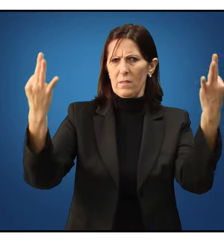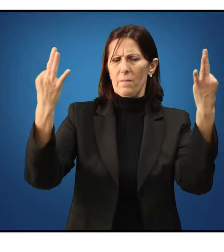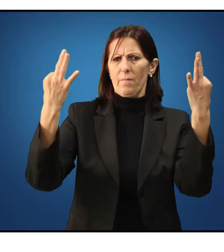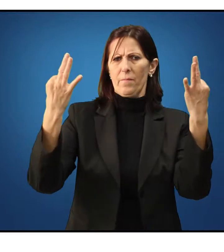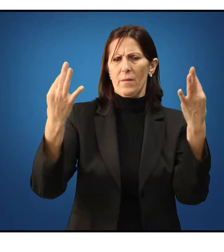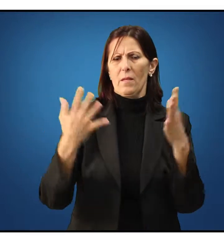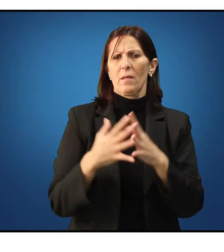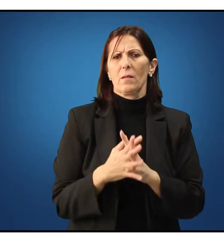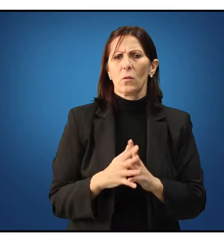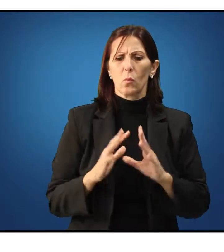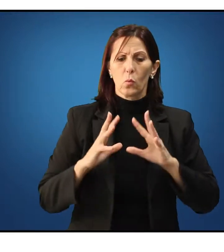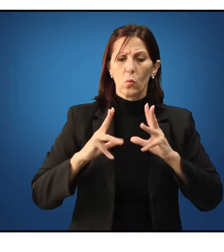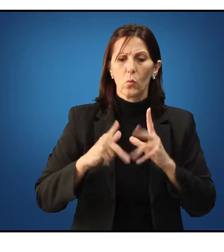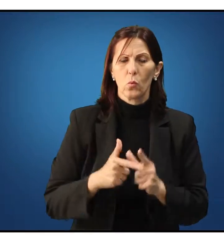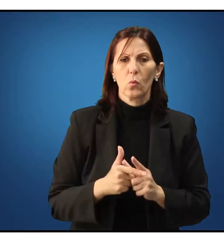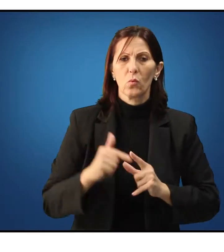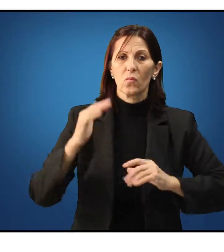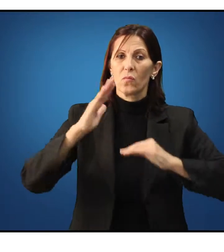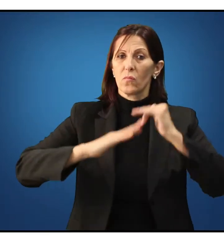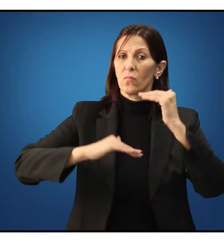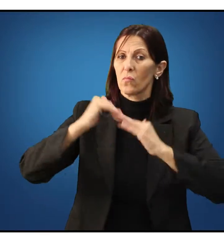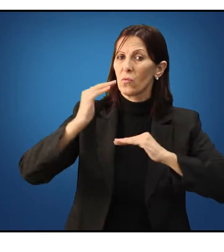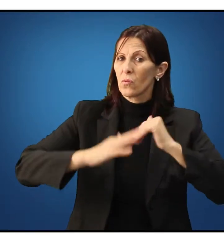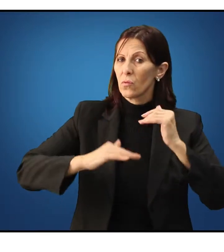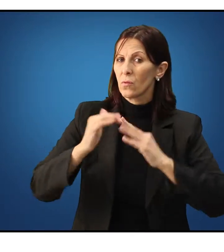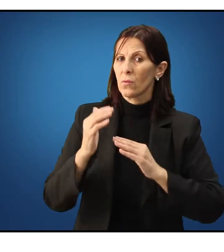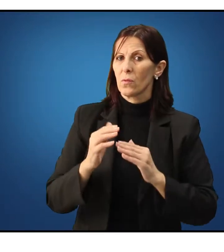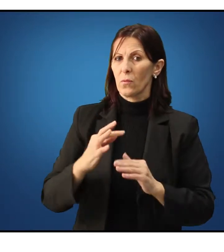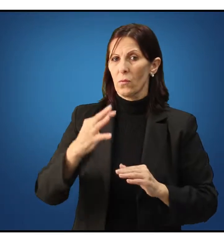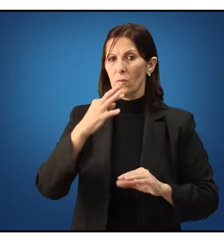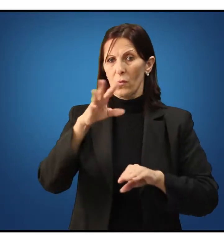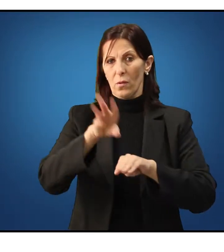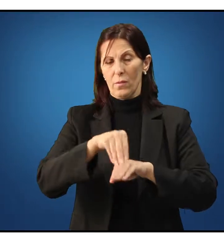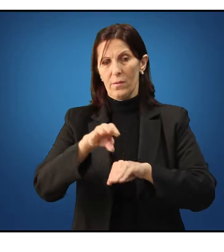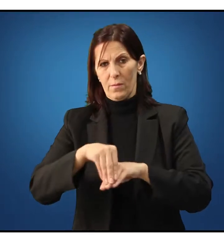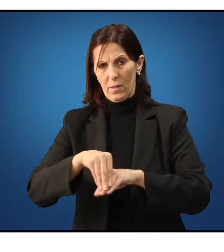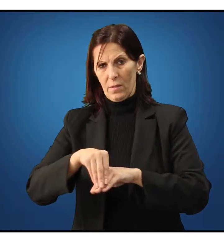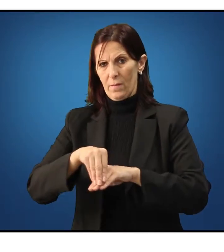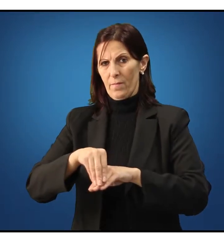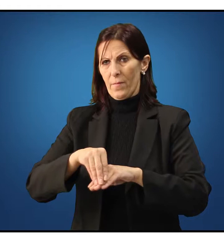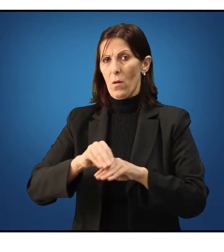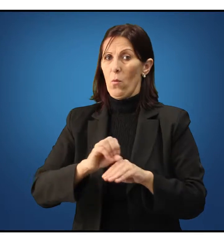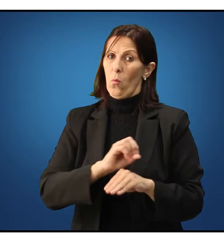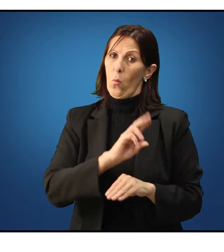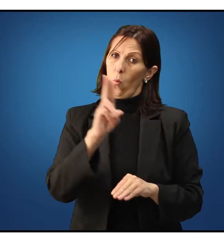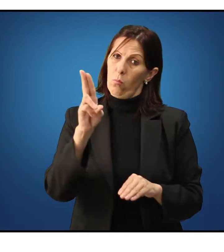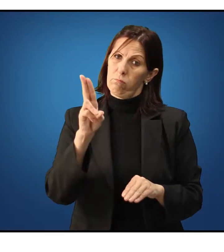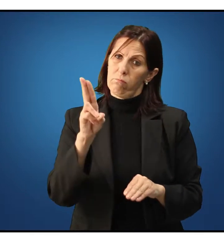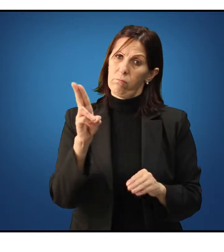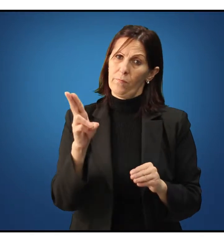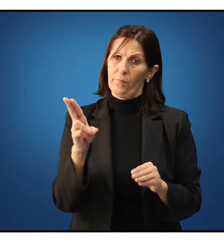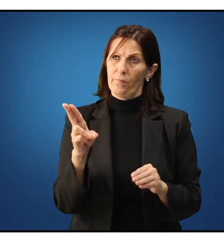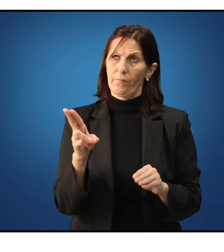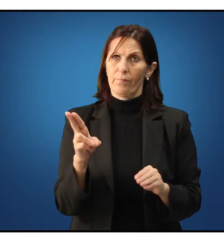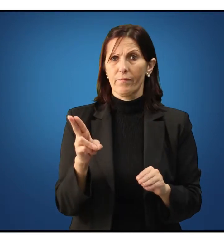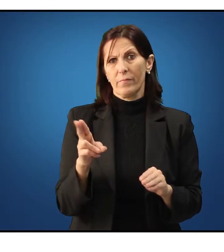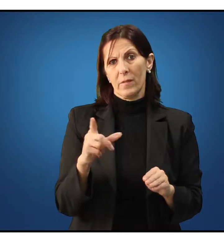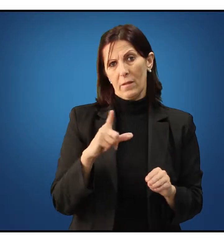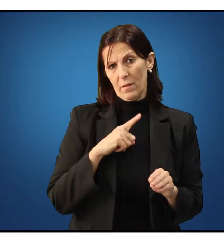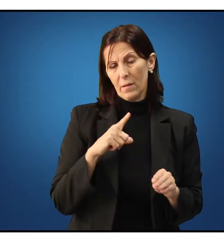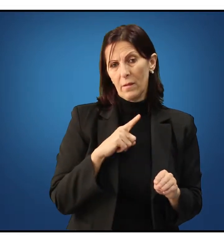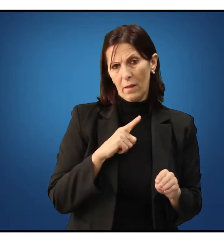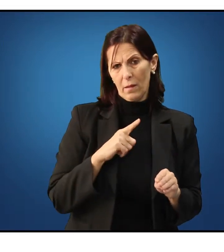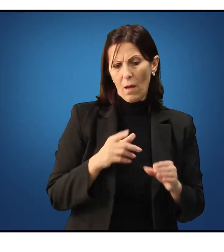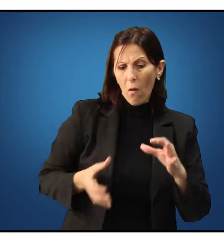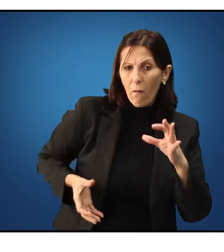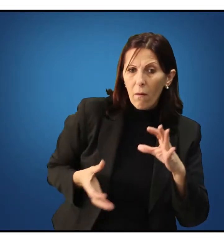todos produzidos com conhecimento, ou seja, a junção que se faz